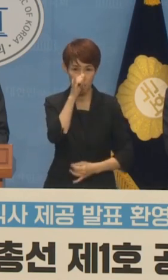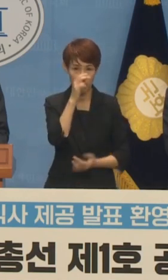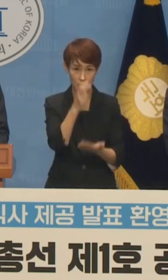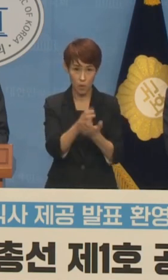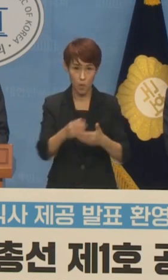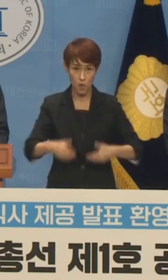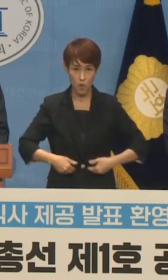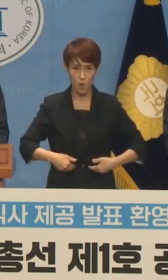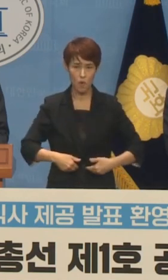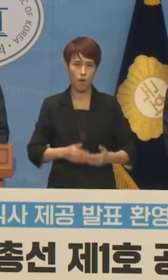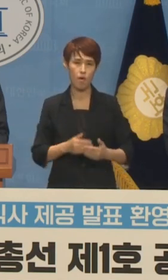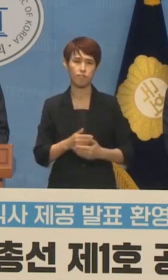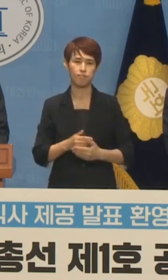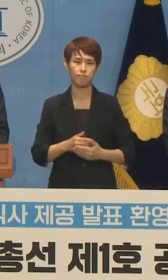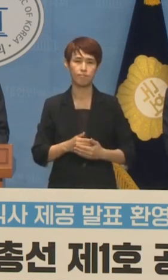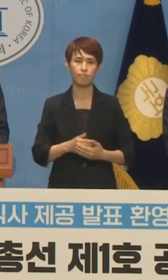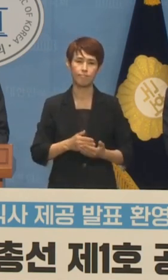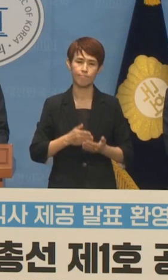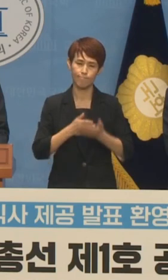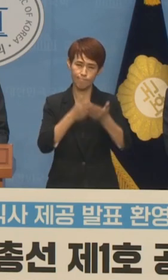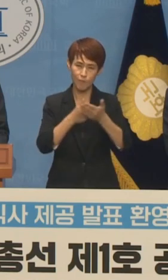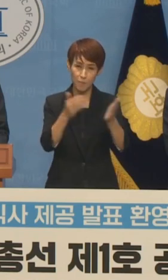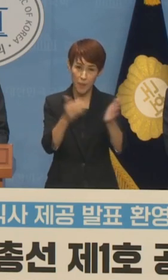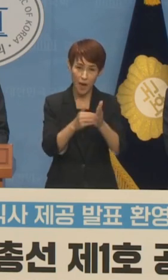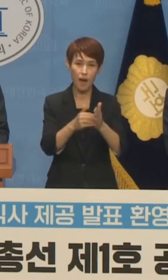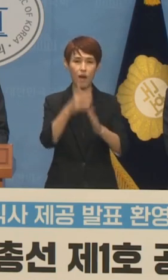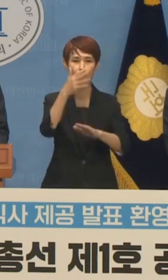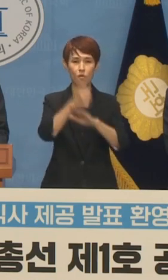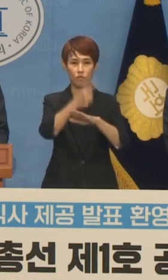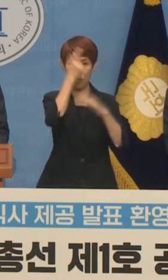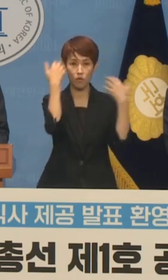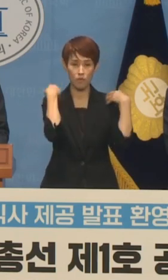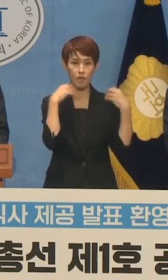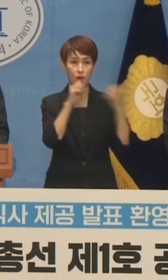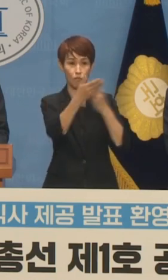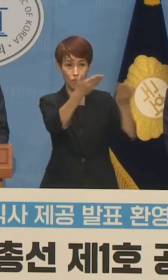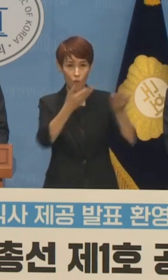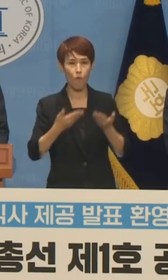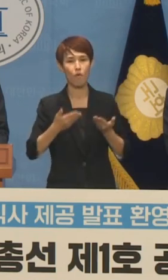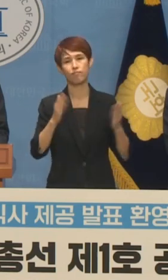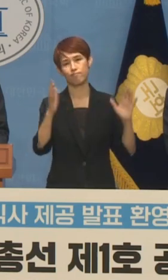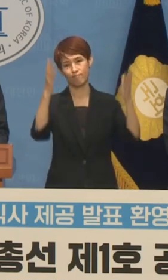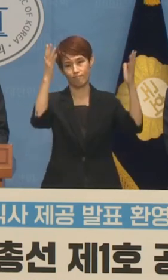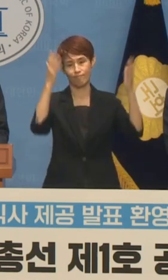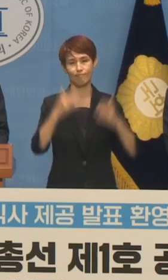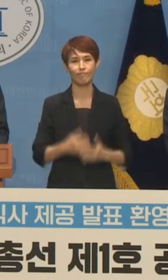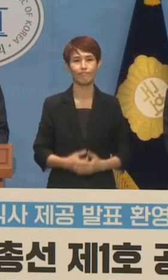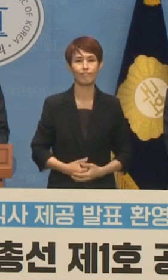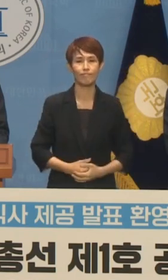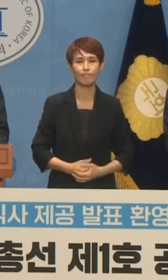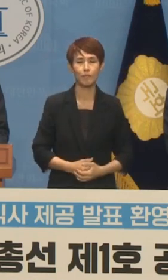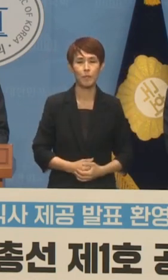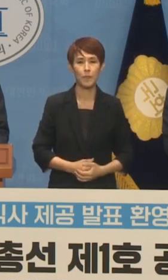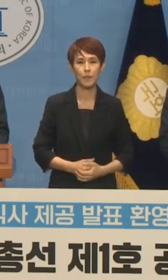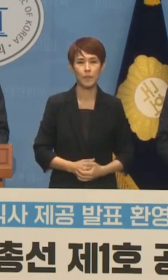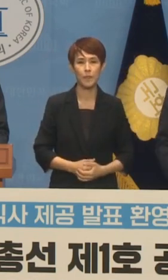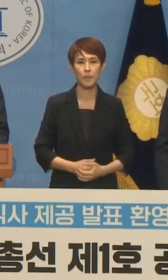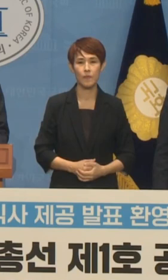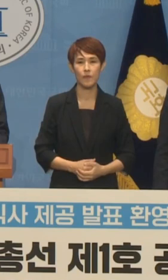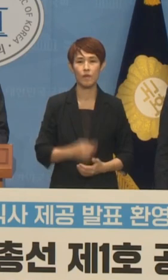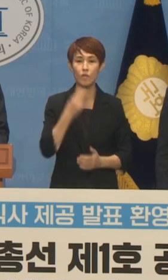필요성을 수차례 강조했는데 드디어 화답한 정부의 결단에 다시 한번 환영의 입장을 밝힙니다. 또한